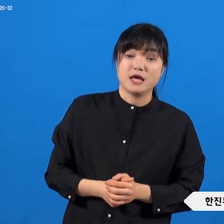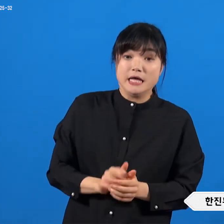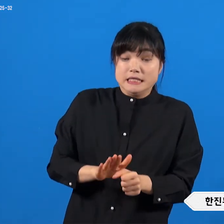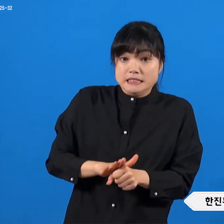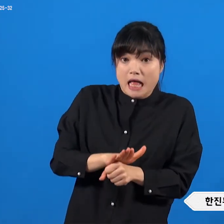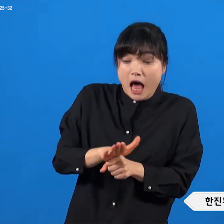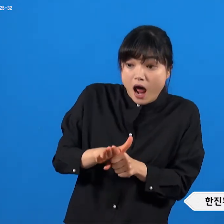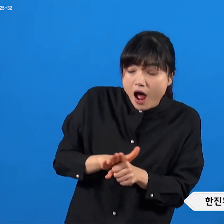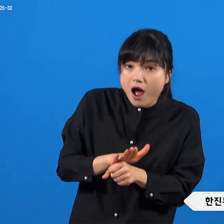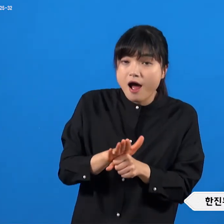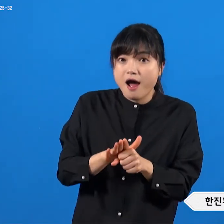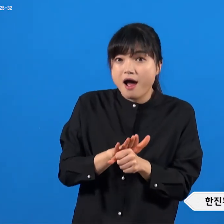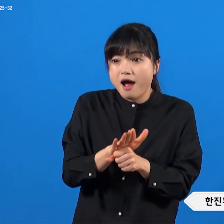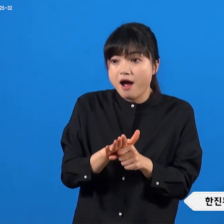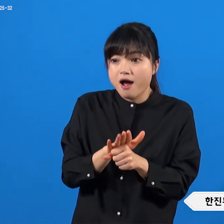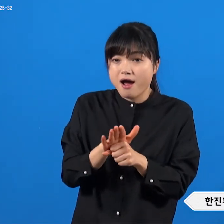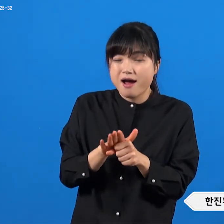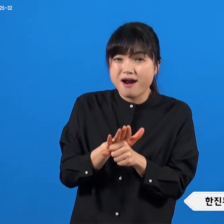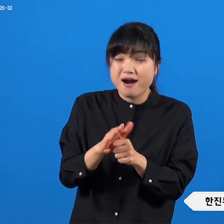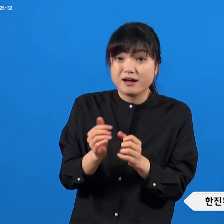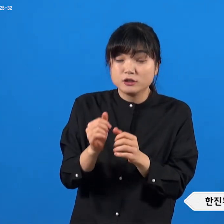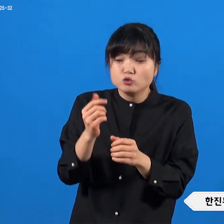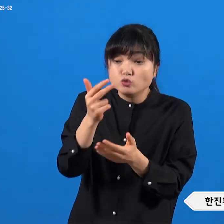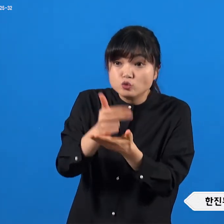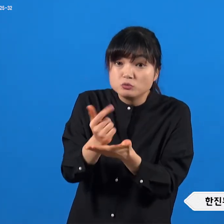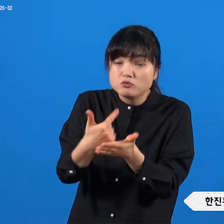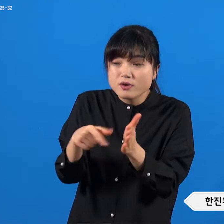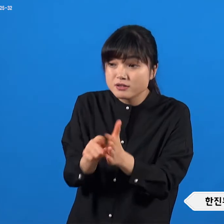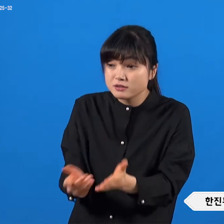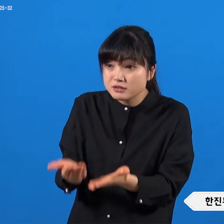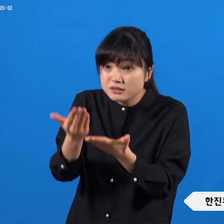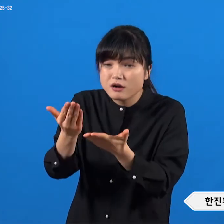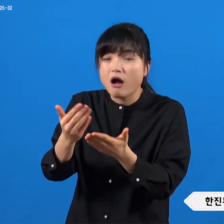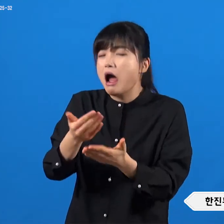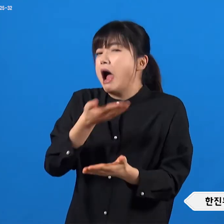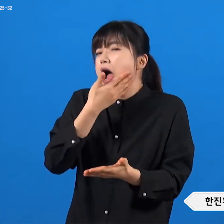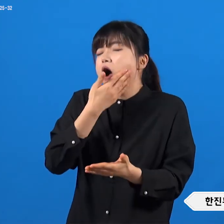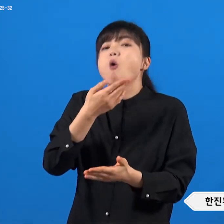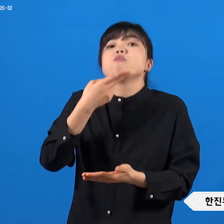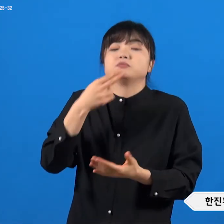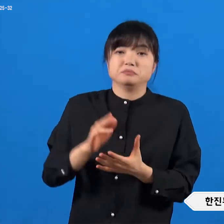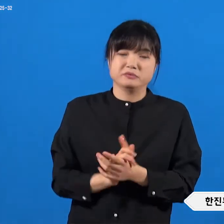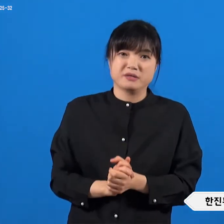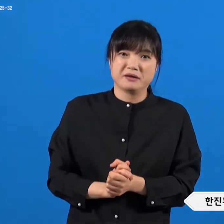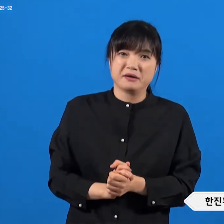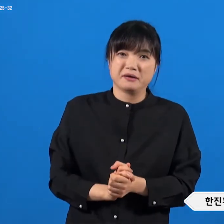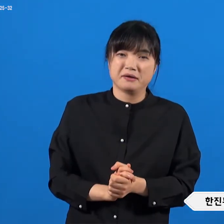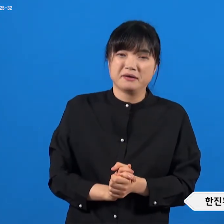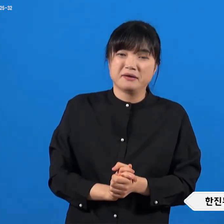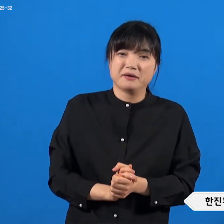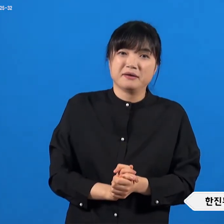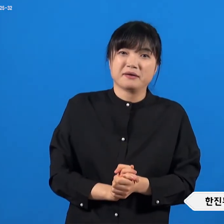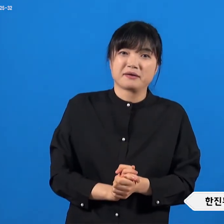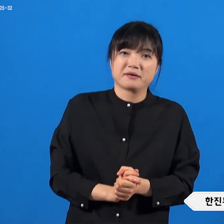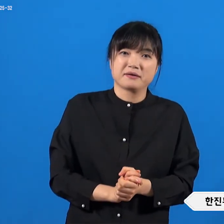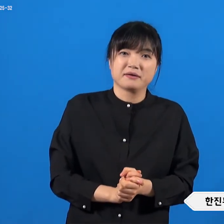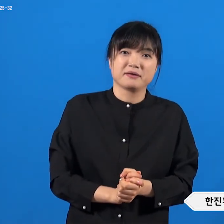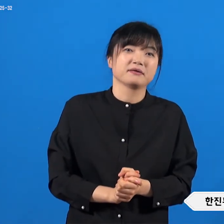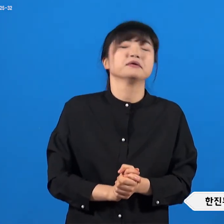내 사랑하는 주님을 위해서는 바쳐도 아깝지 않습니다. 그래서 바치는 것이죠.